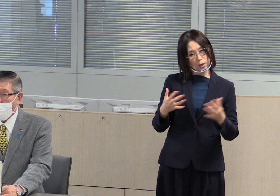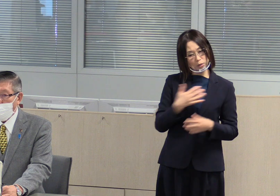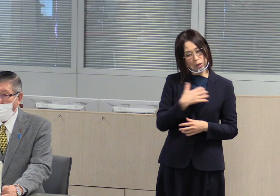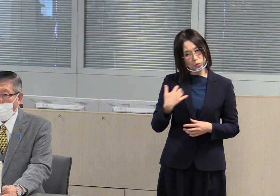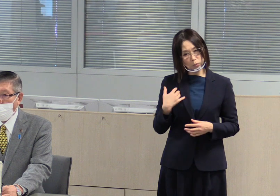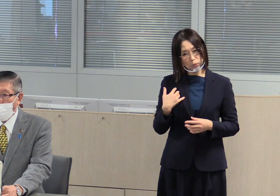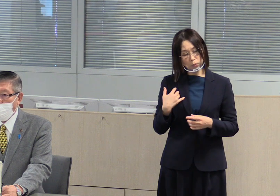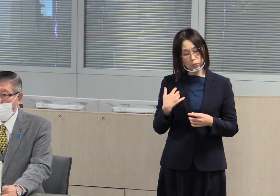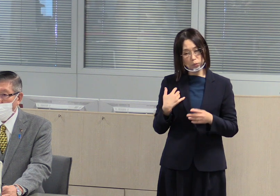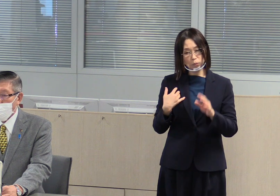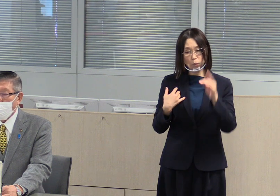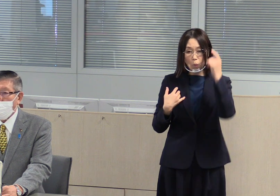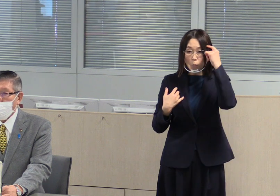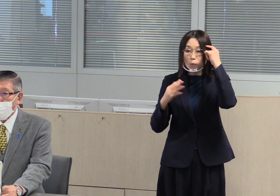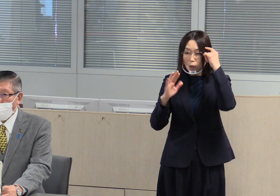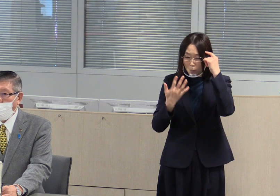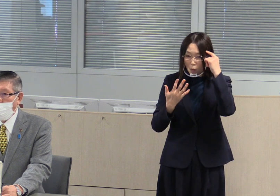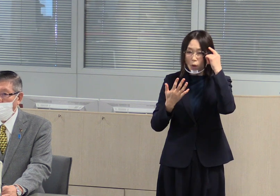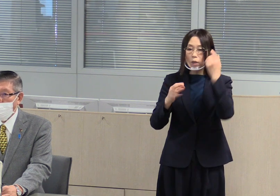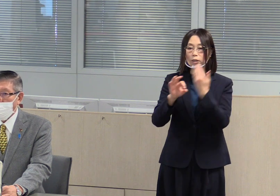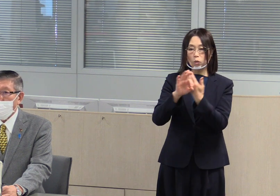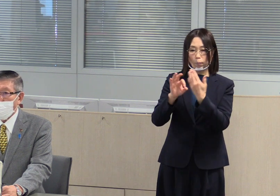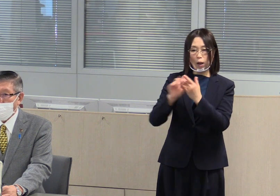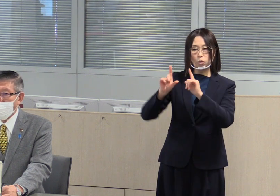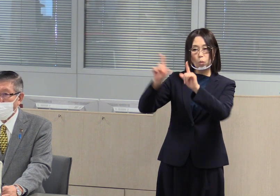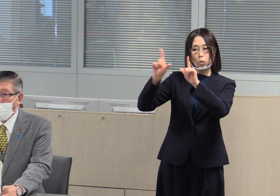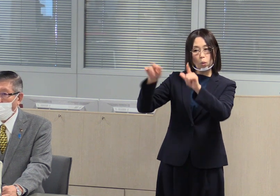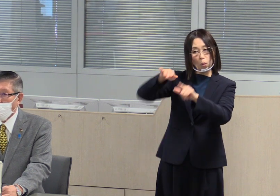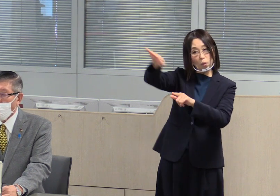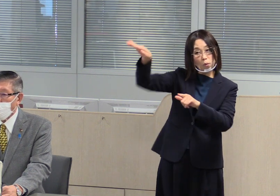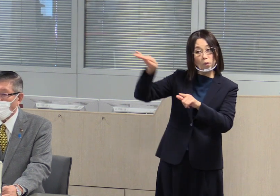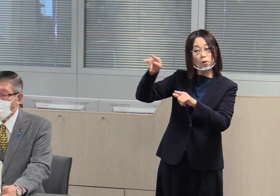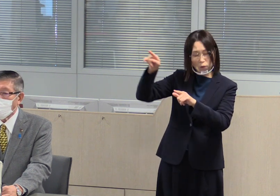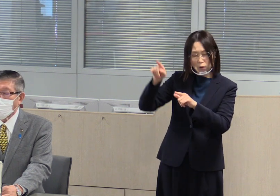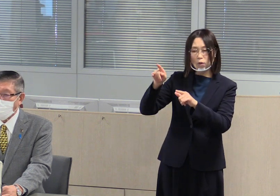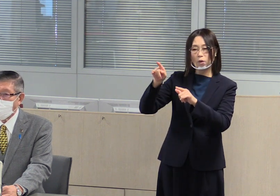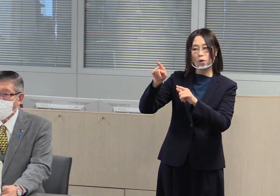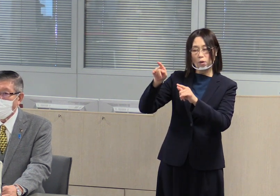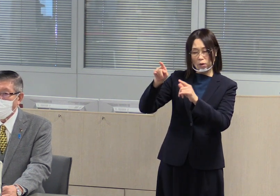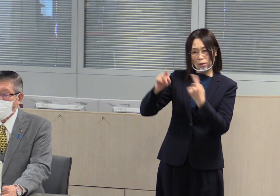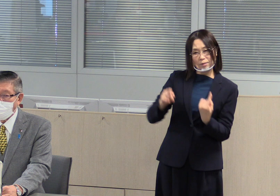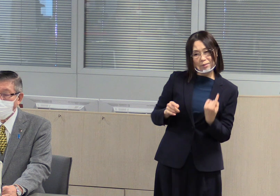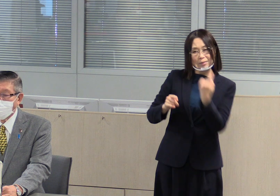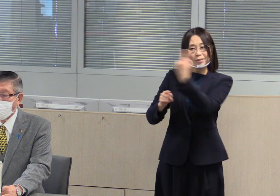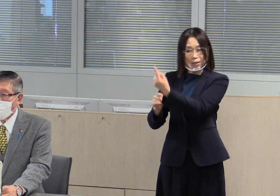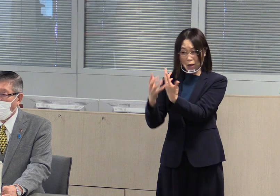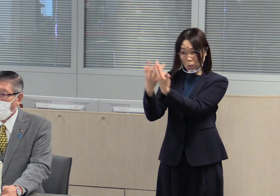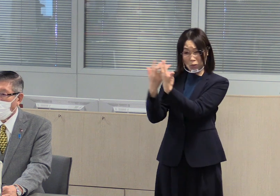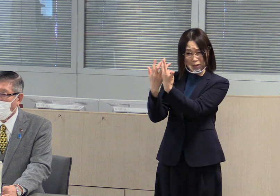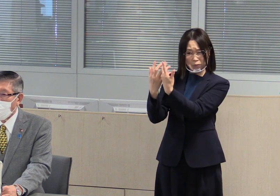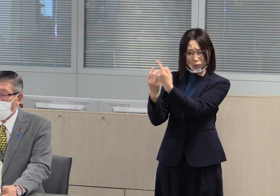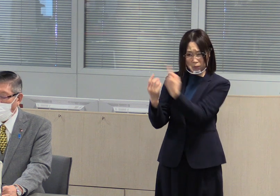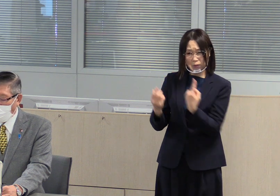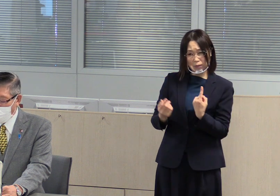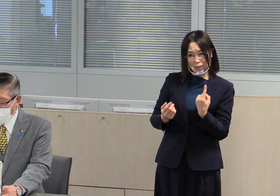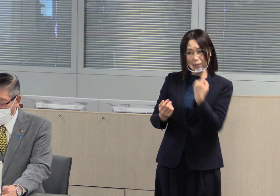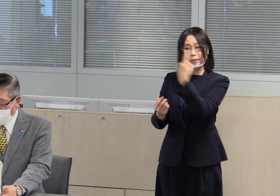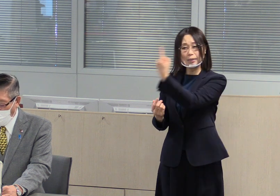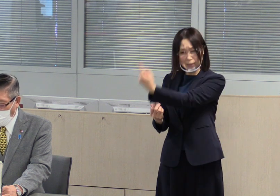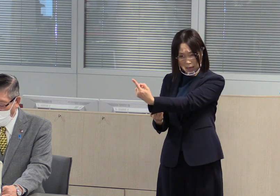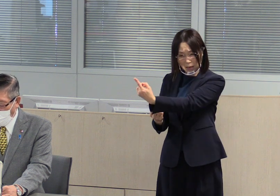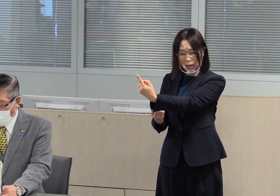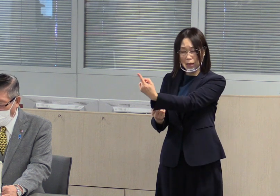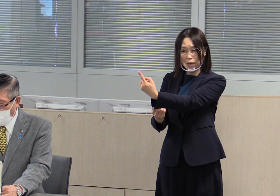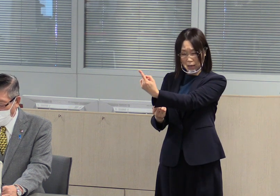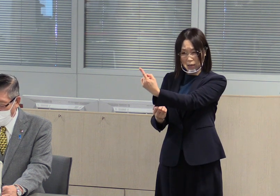例えば首都圏等の盛り場で相当混雑したところに行って、そういう